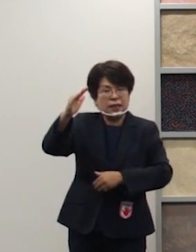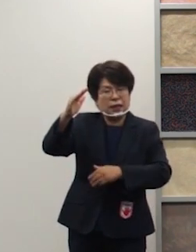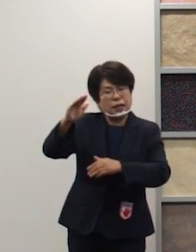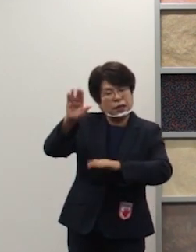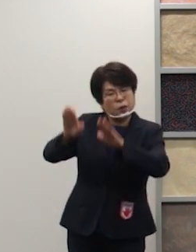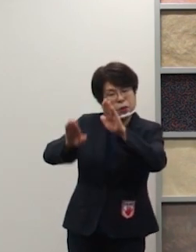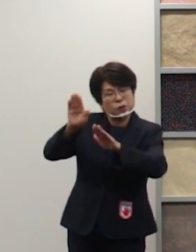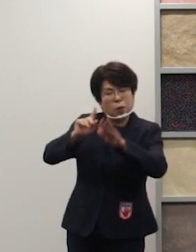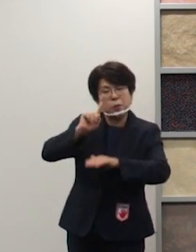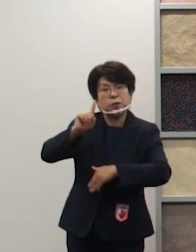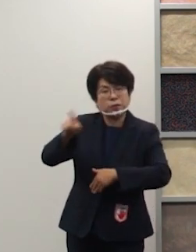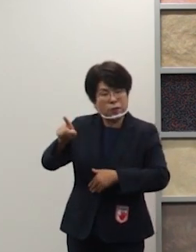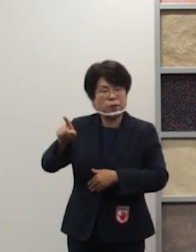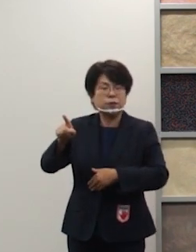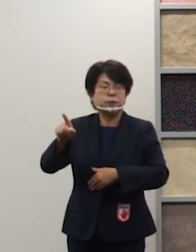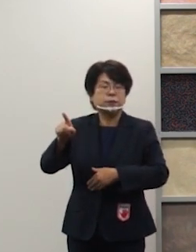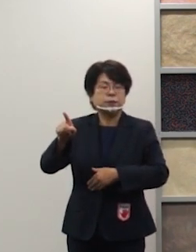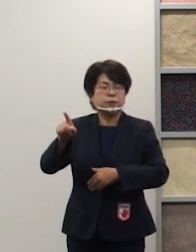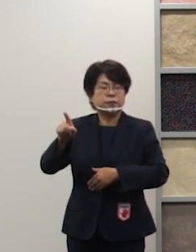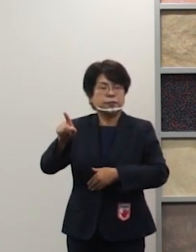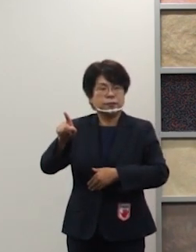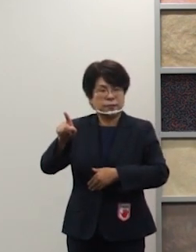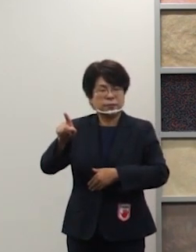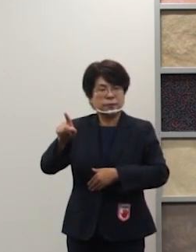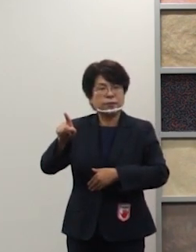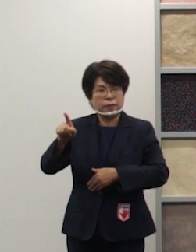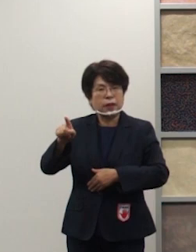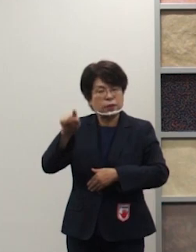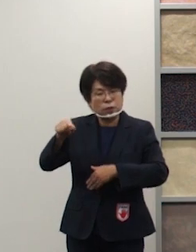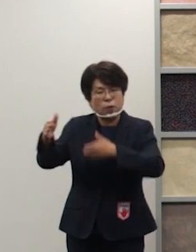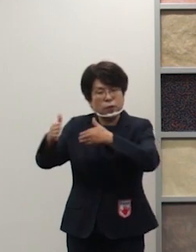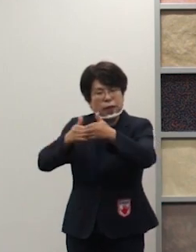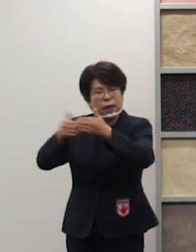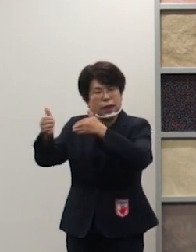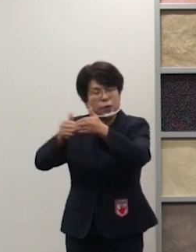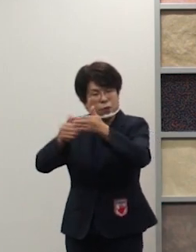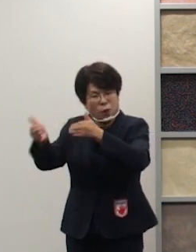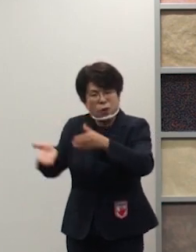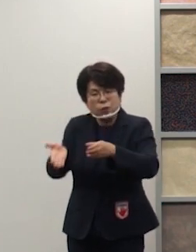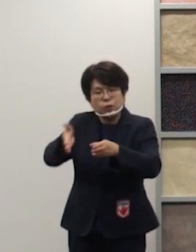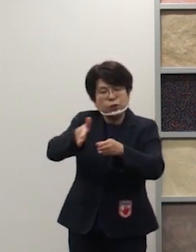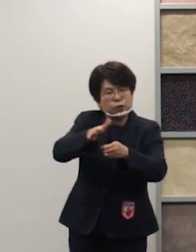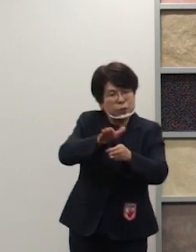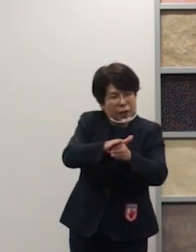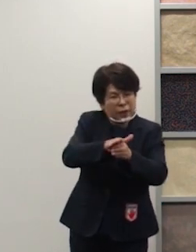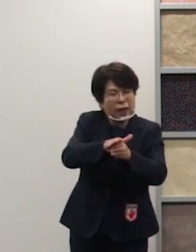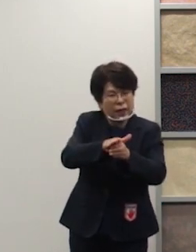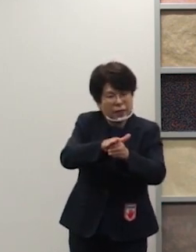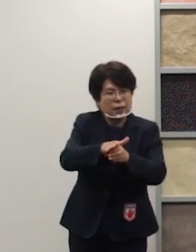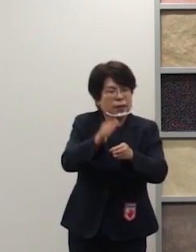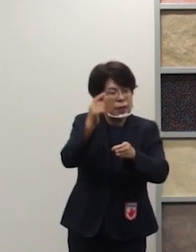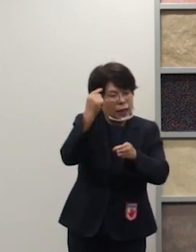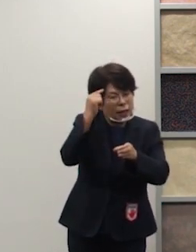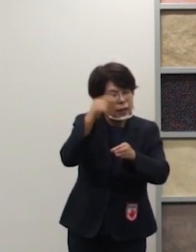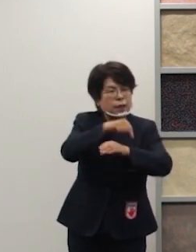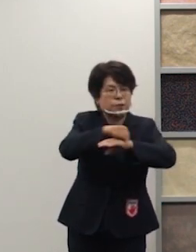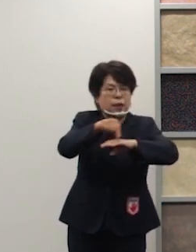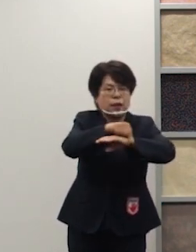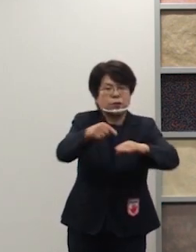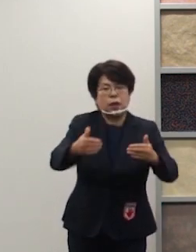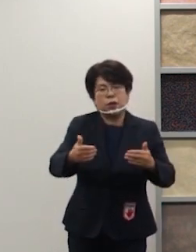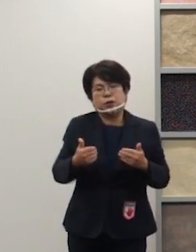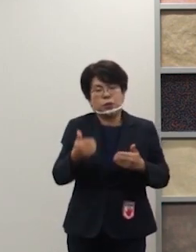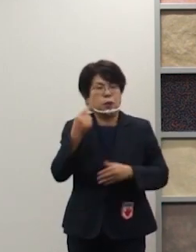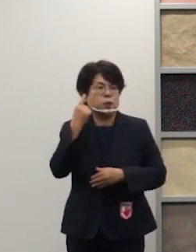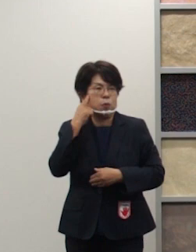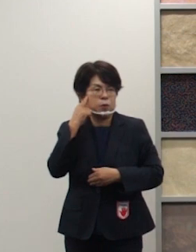たこの知見というものはですね、やっぱりしっかりと生かしていかないといけないわけでありまして、まあ、この知見を生かす